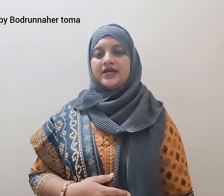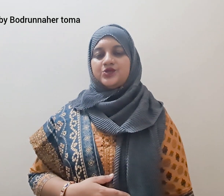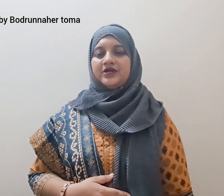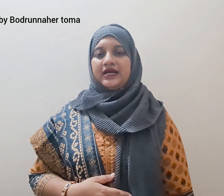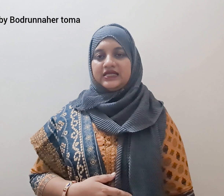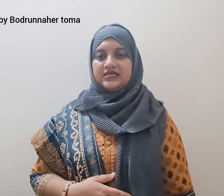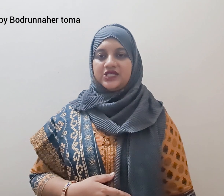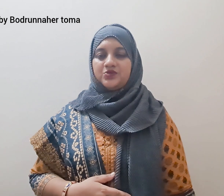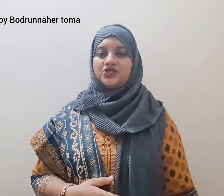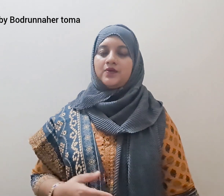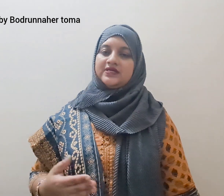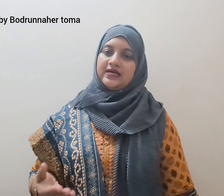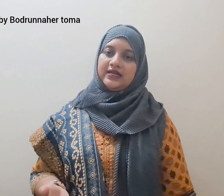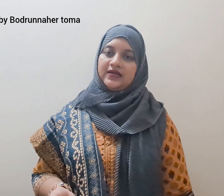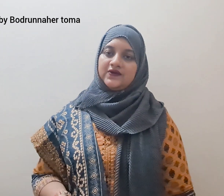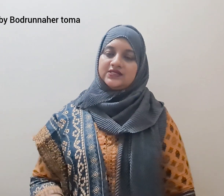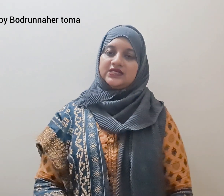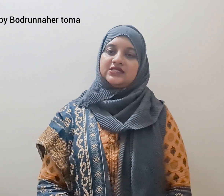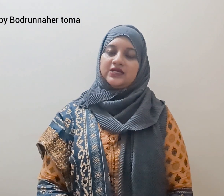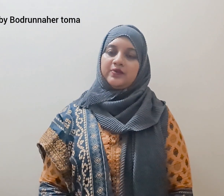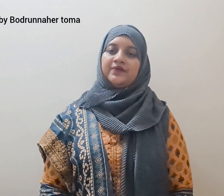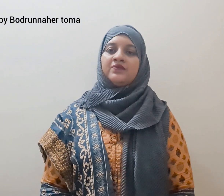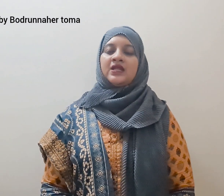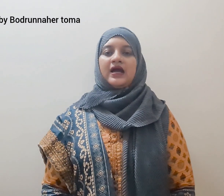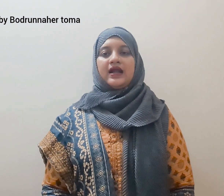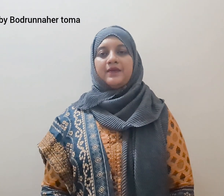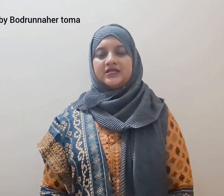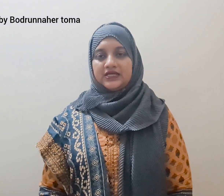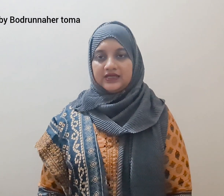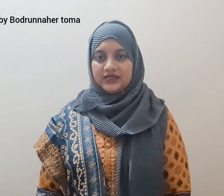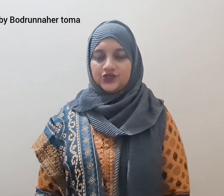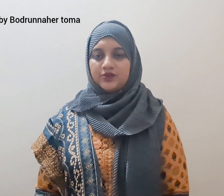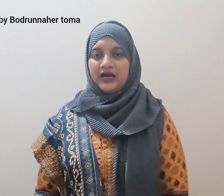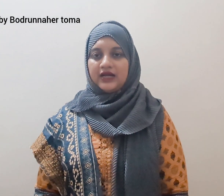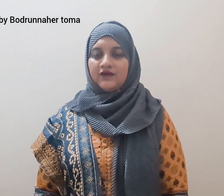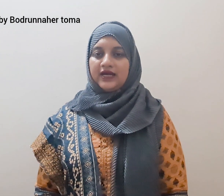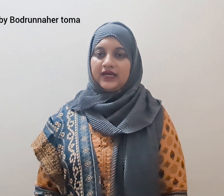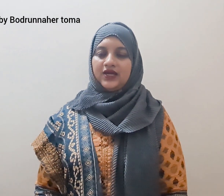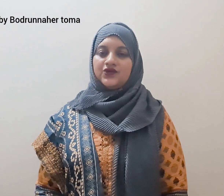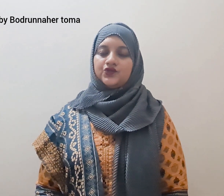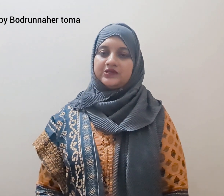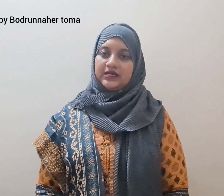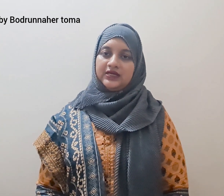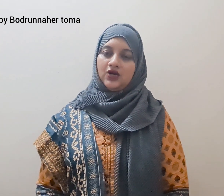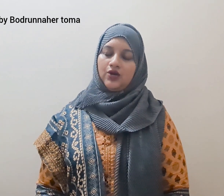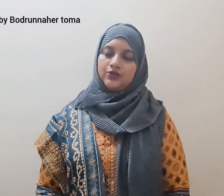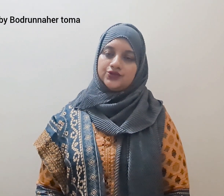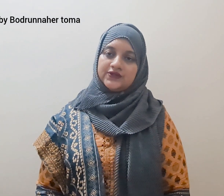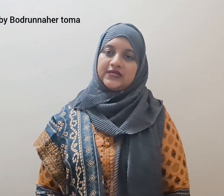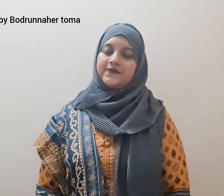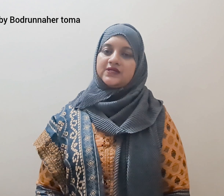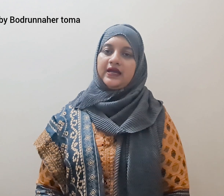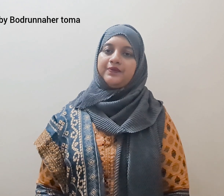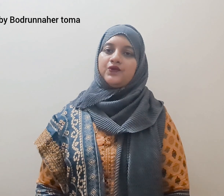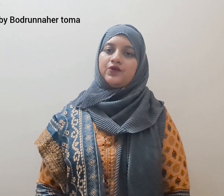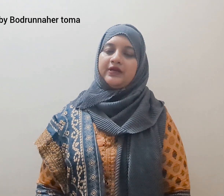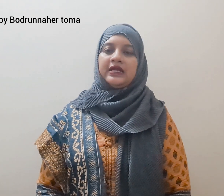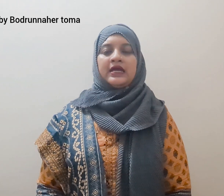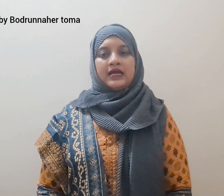আসবে, কাজে আসবে। সবাই সাইন ল্যাঙ্গুয়েজটা শিখবেন। আর আমার চ্যানেলটা যদি ভালো লাগে, ইউটিউব চ্যানেলটা অবশ্যই সাবস্ক্রাইব করবেন,